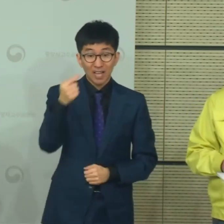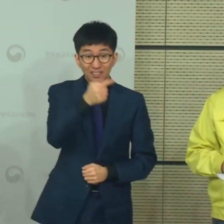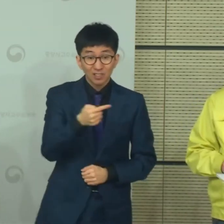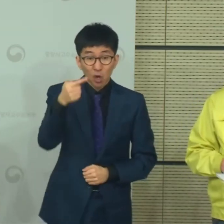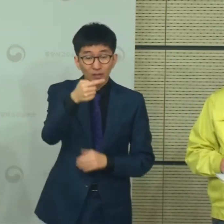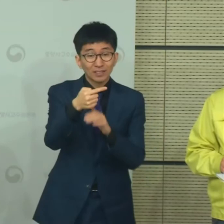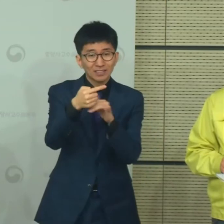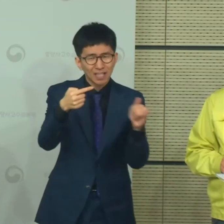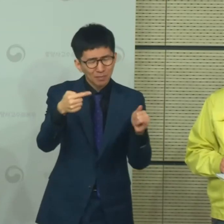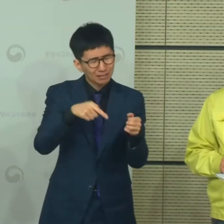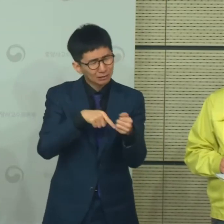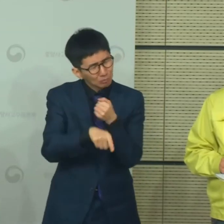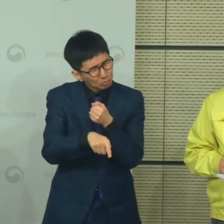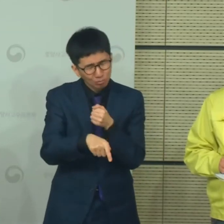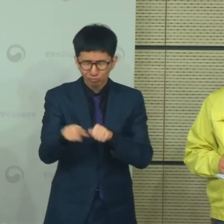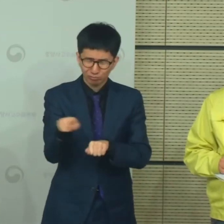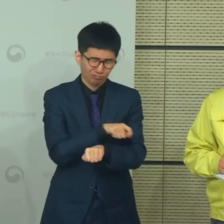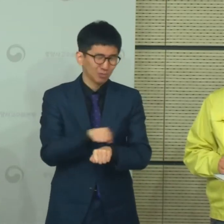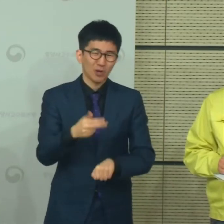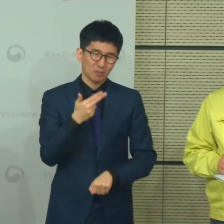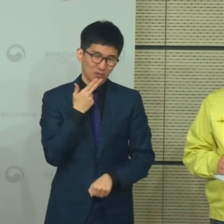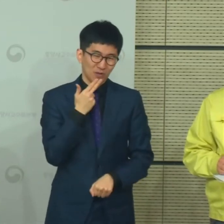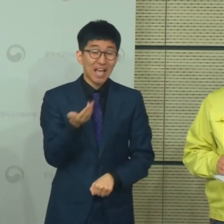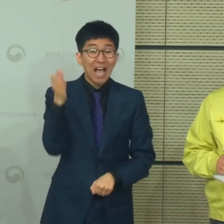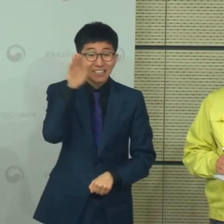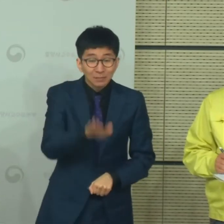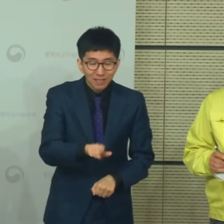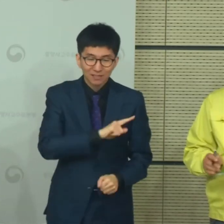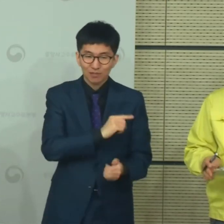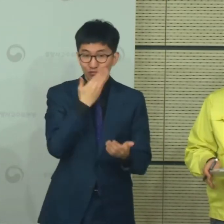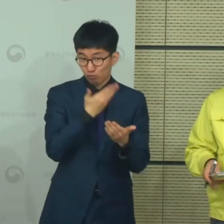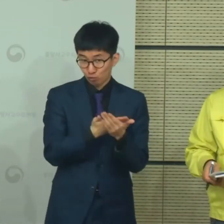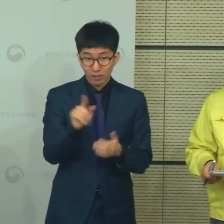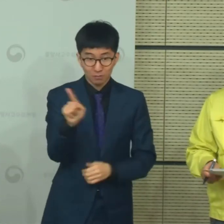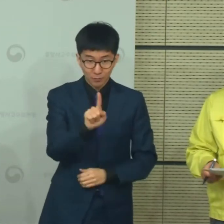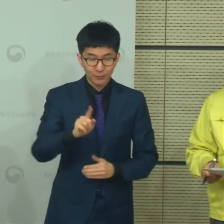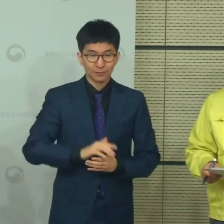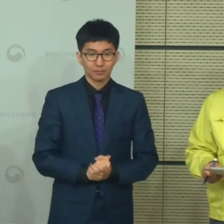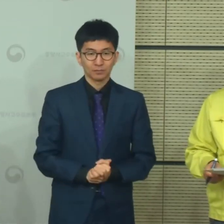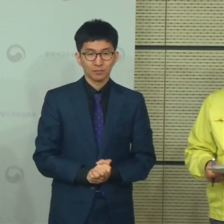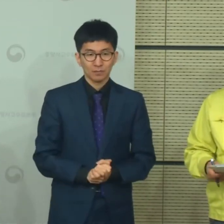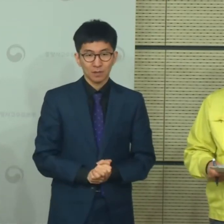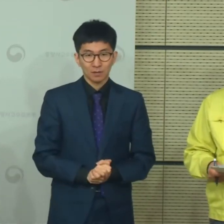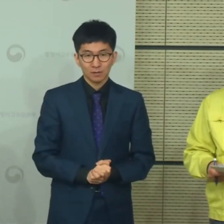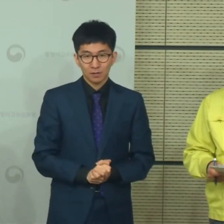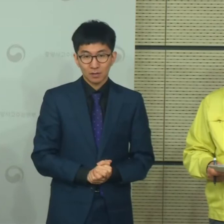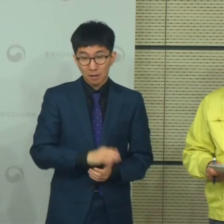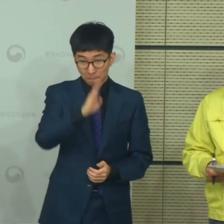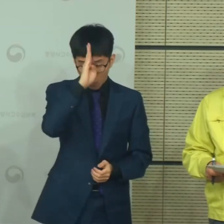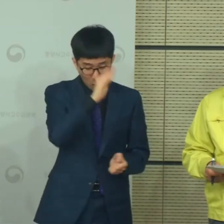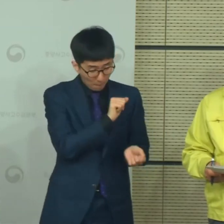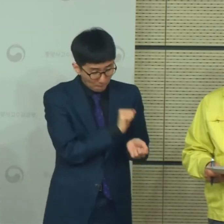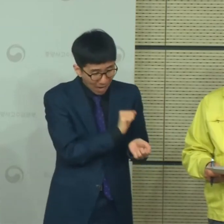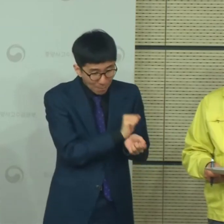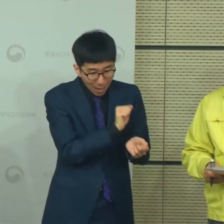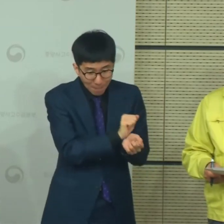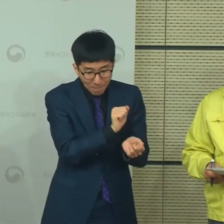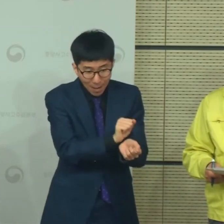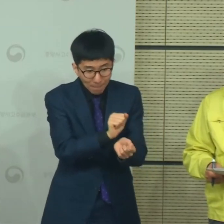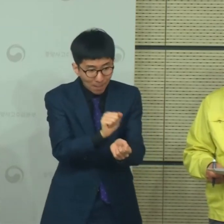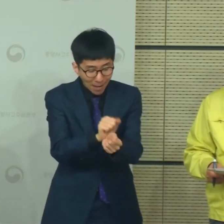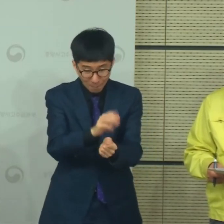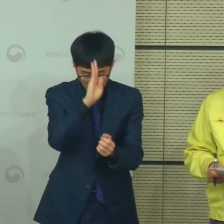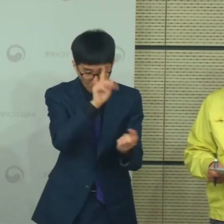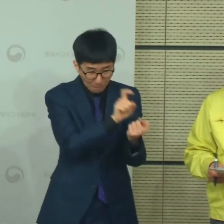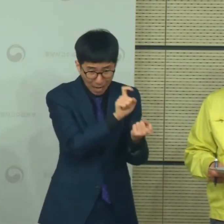1000명 자체에 대한 의미는 크지 않을 수 있습니다. 제일 중요한 의미는 발생하는 환자들을